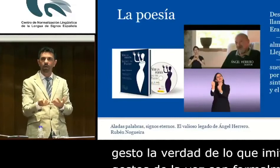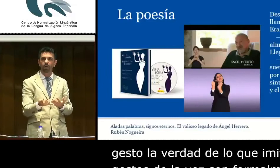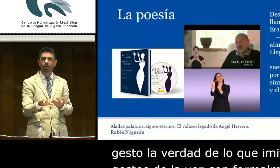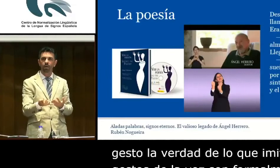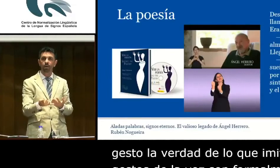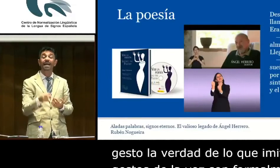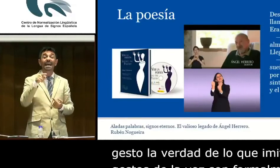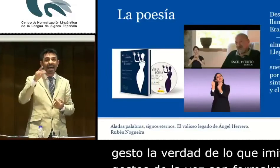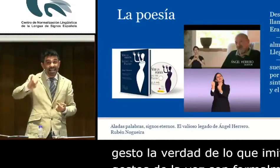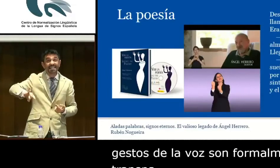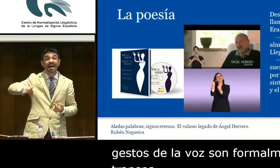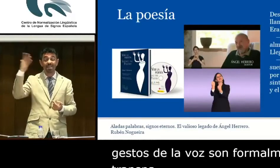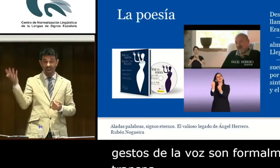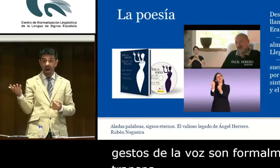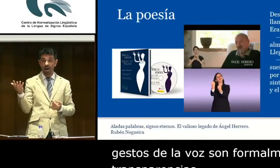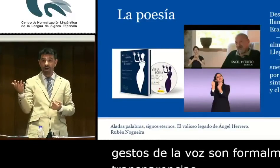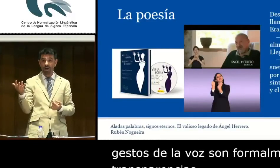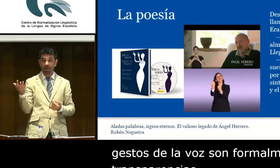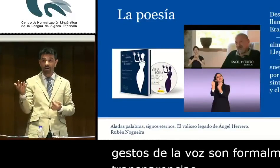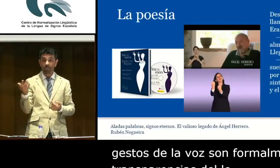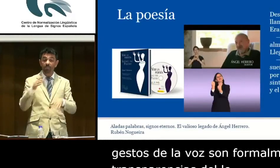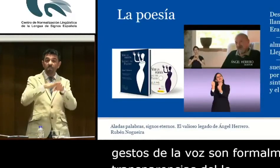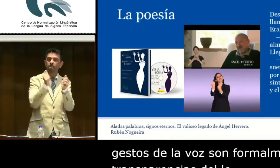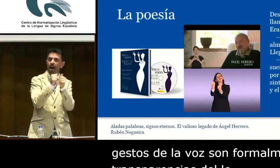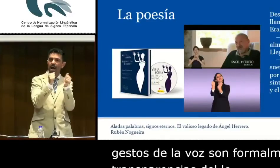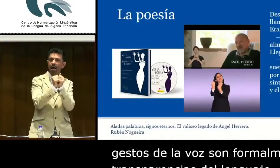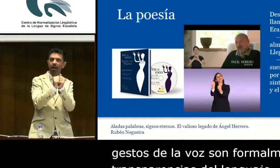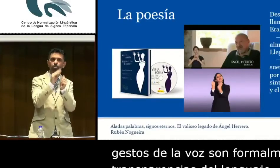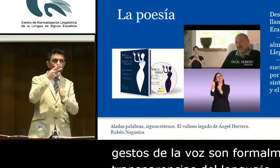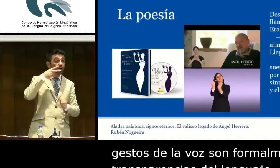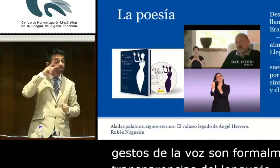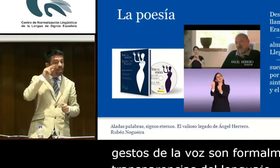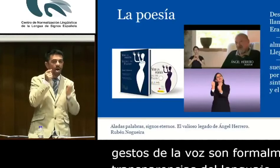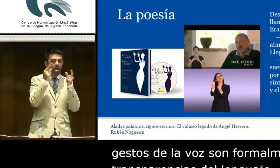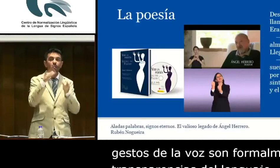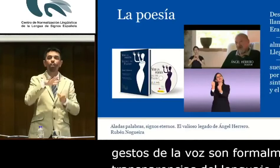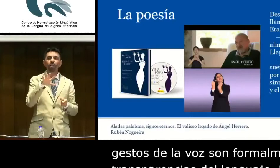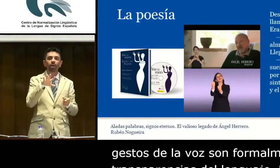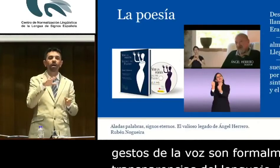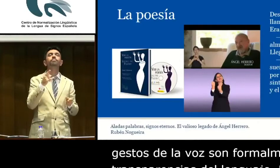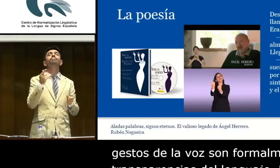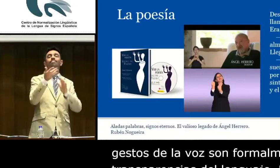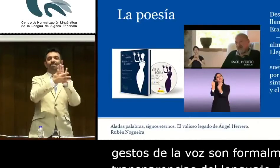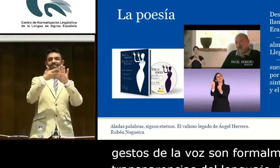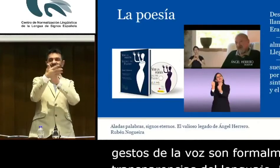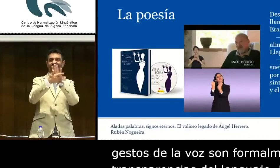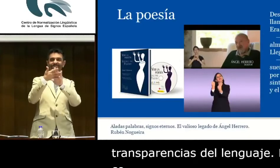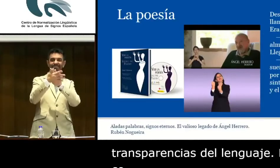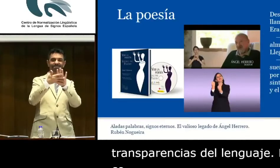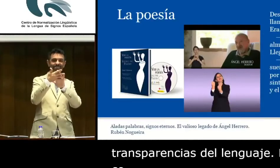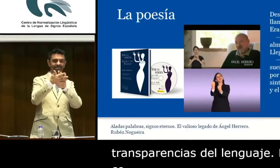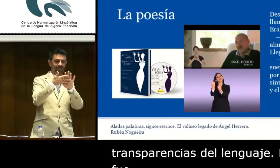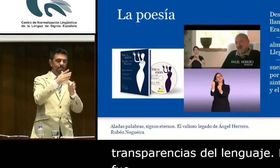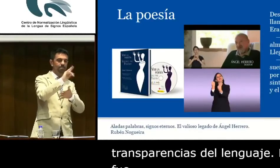Esto mismo constituyó lo más jugoso de su experiencia en la adaptación a la lengua de signos